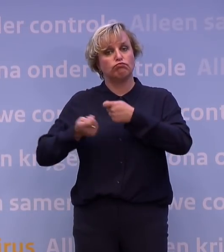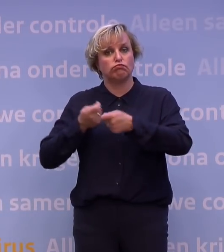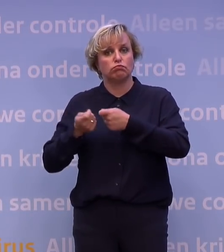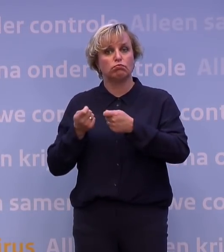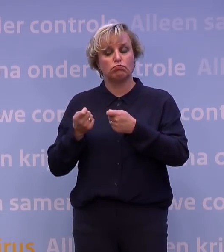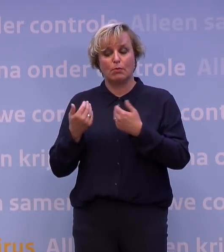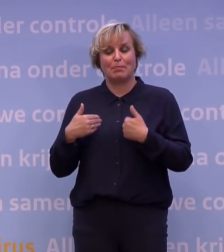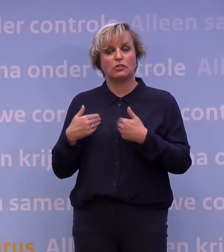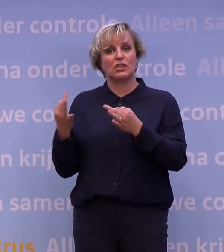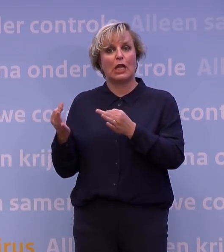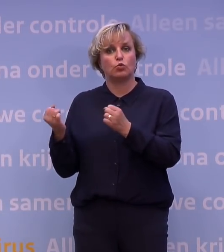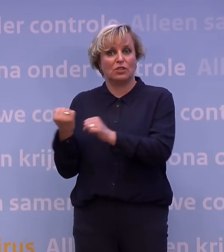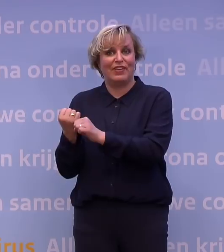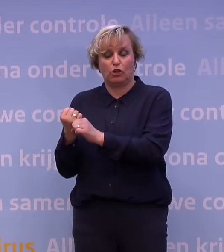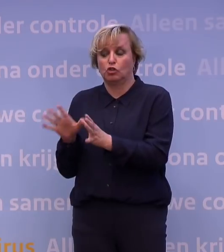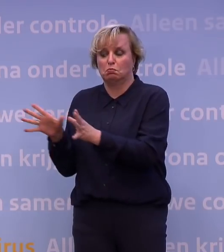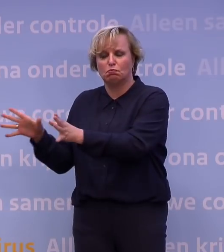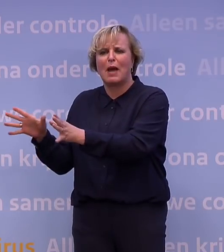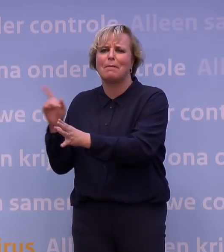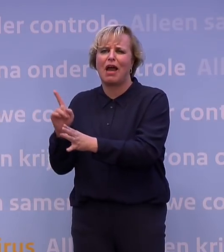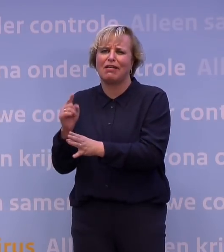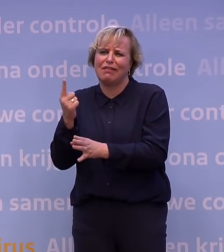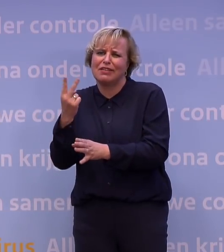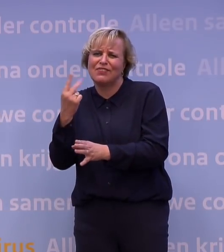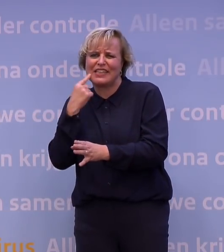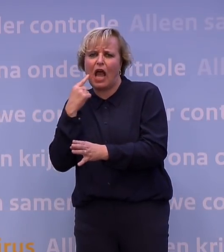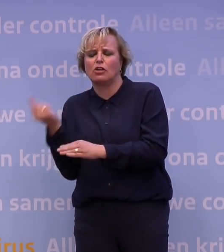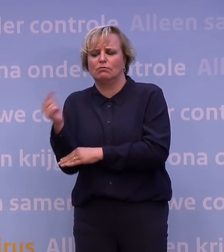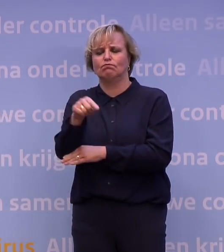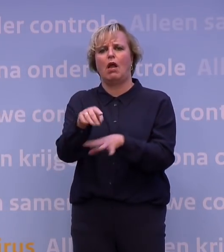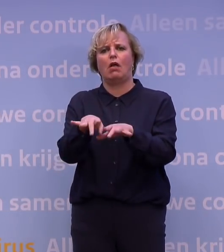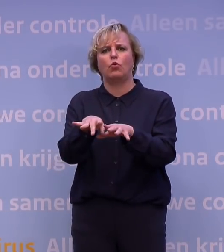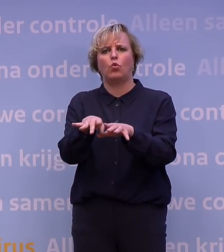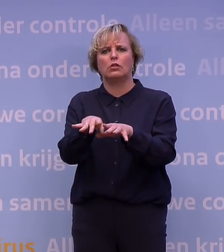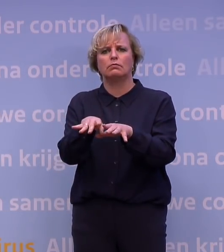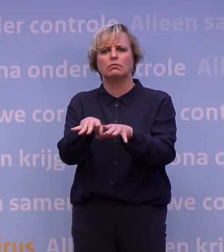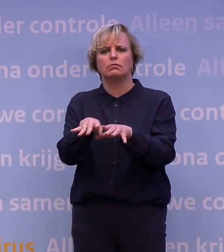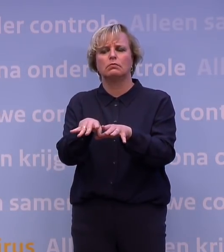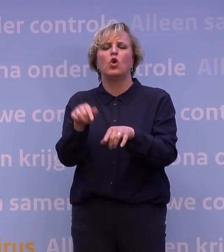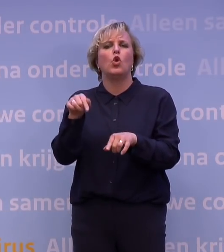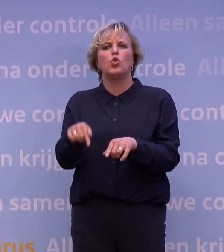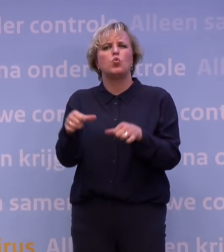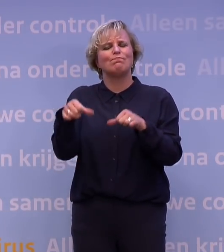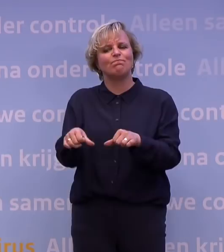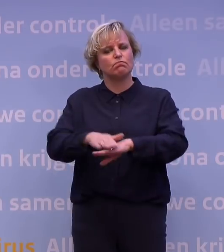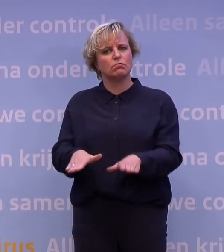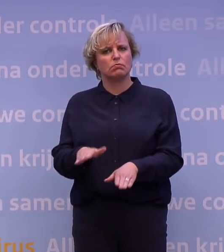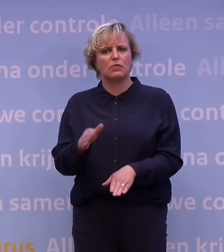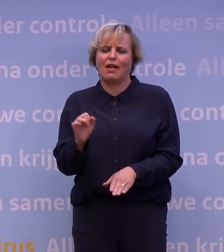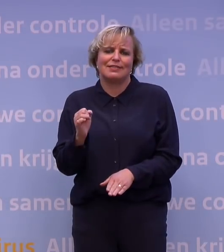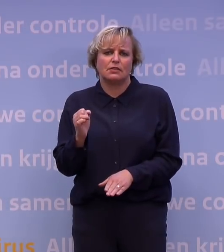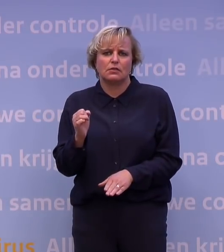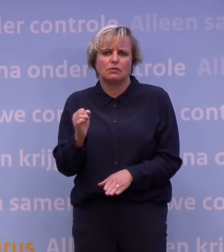dat steeds mensen dan één of twee dagen in week toch naar kantoor gaan. We zeggen dat moet nu stoppen. Dat kunnen we niet, dat gaan we niet nu afdwingen. Ik vind dat ook niet nodig. denk dat